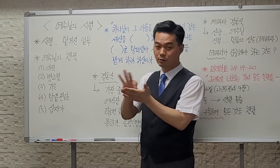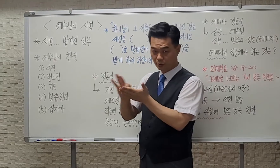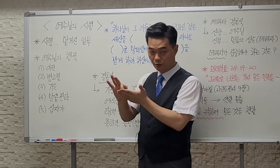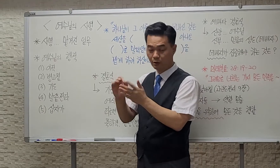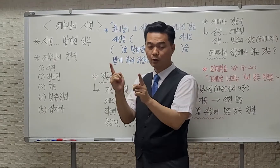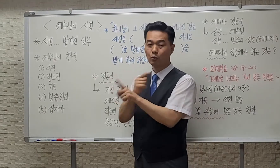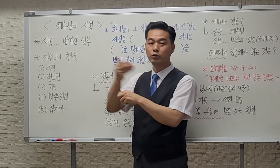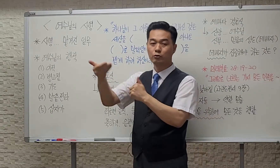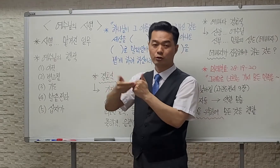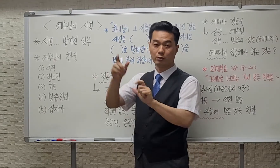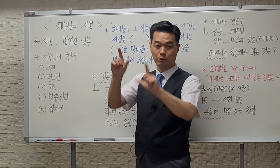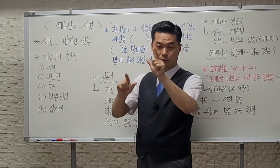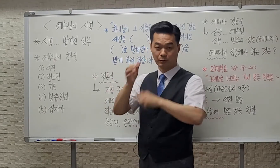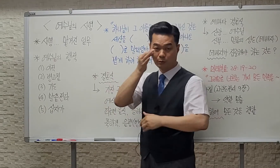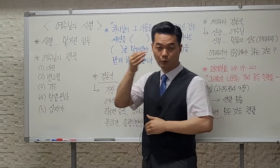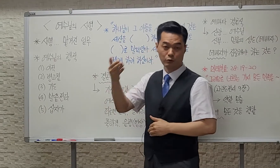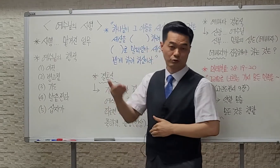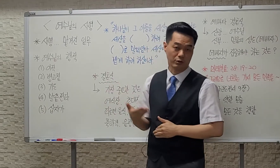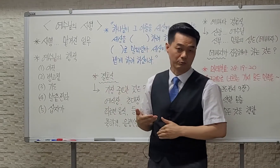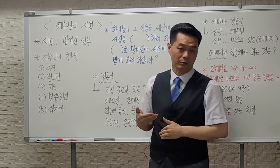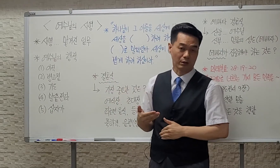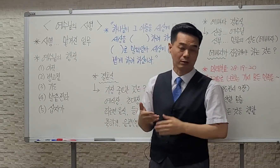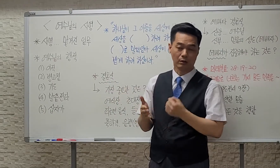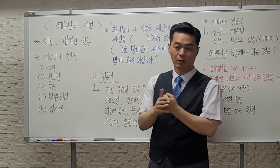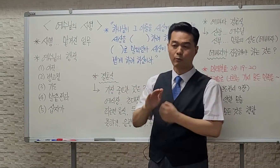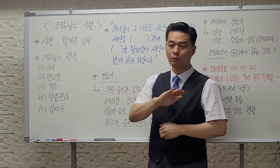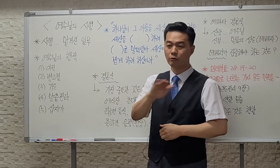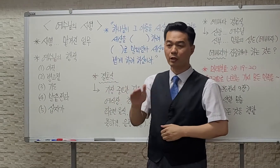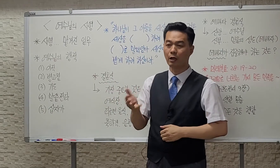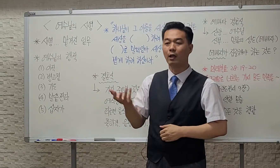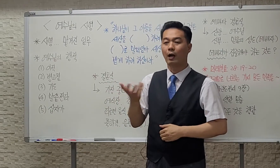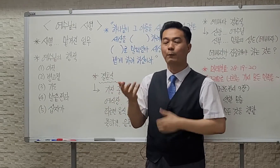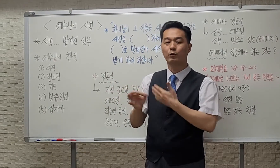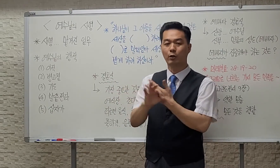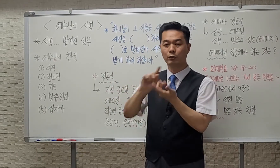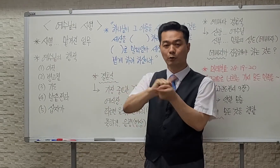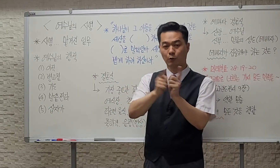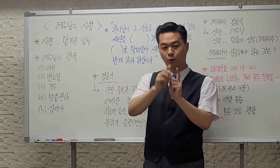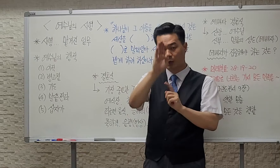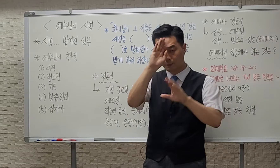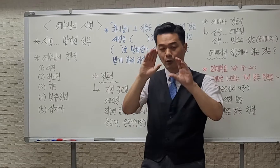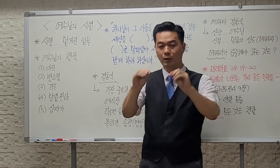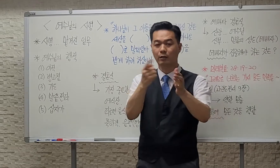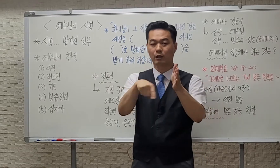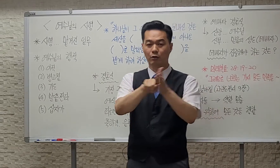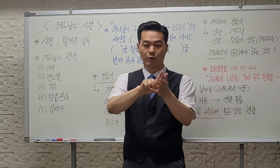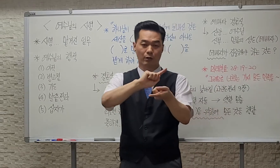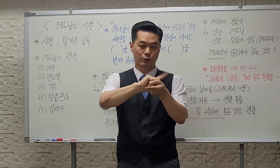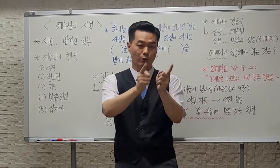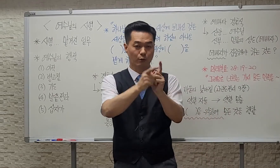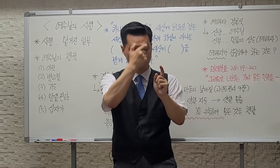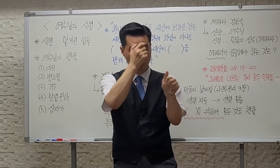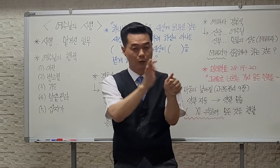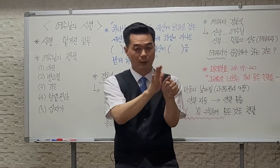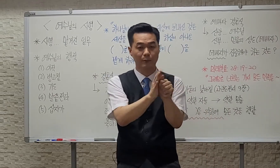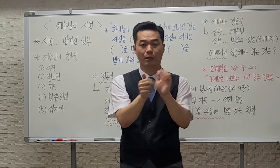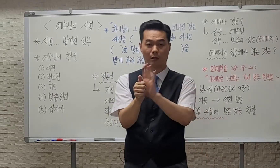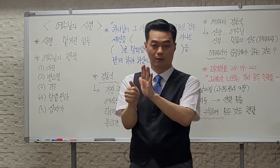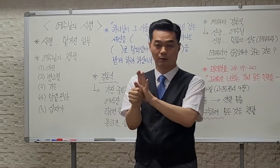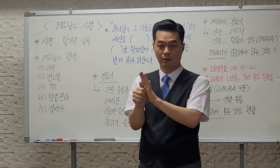사용하셔서 고쳐주시는 모습들을 보여주셨습니다. 때문에 우리가 아프면 서로 병 낫기를 위하여 서로 기도합니다.